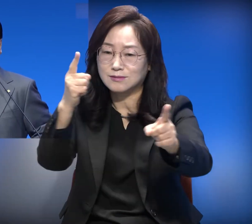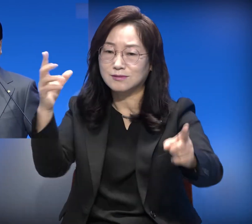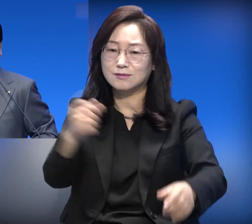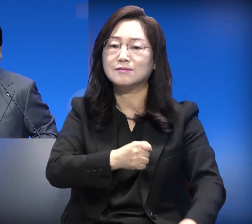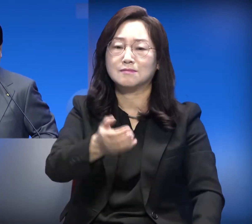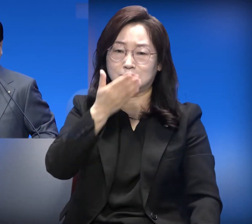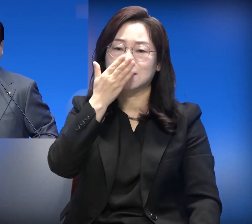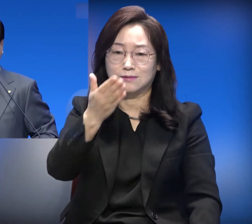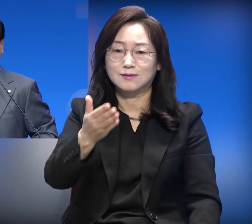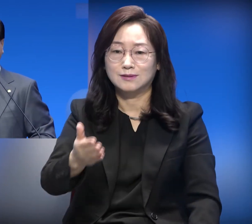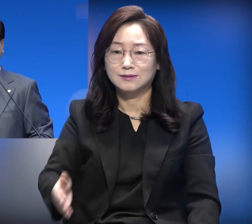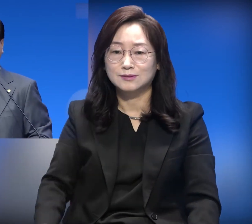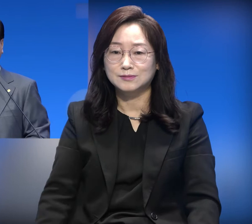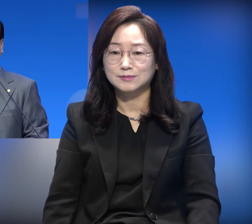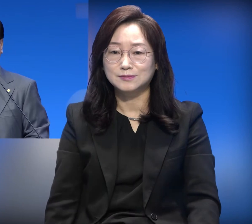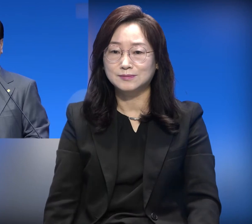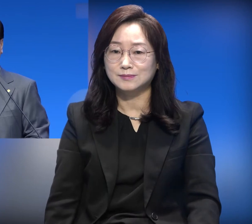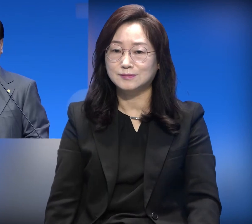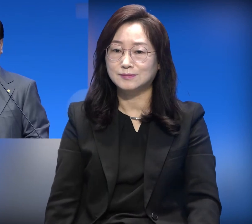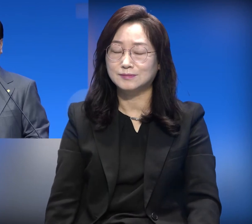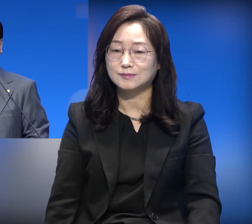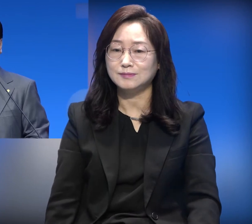수가 있게 되는 것입니다.